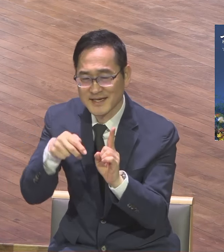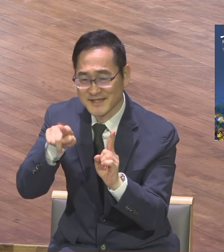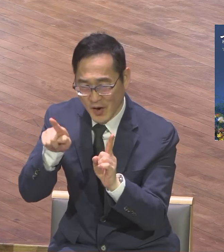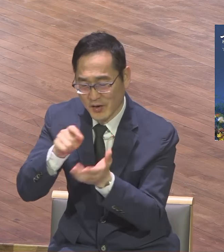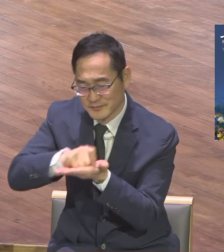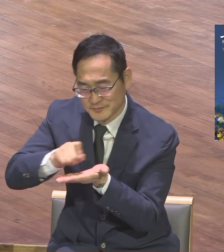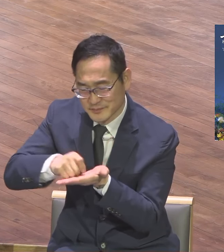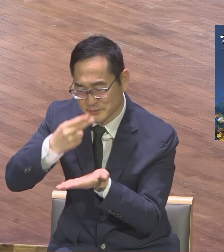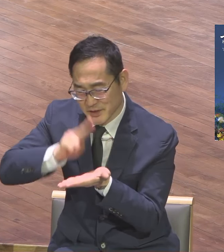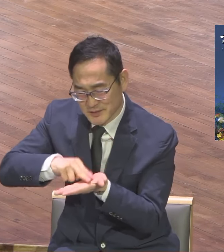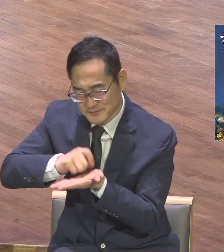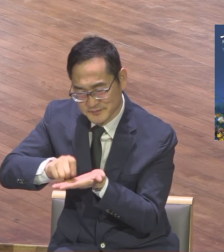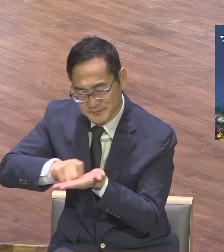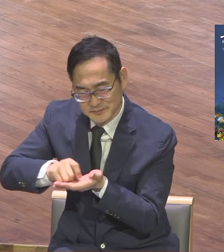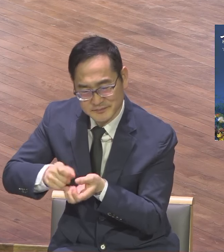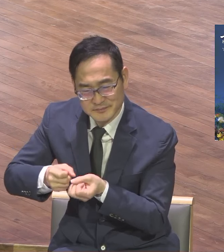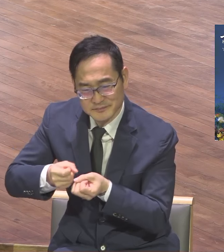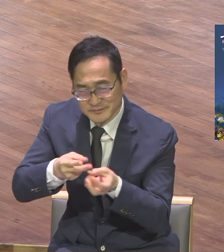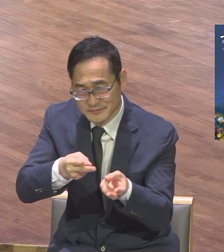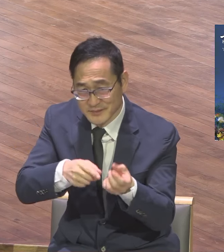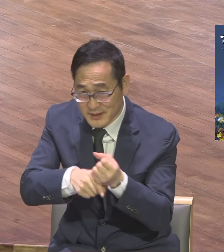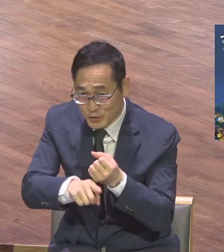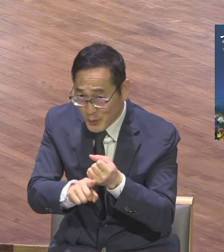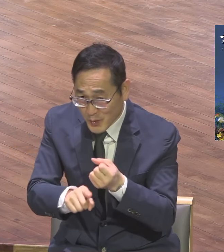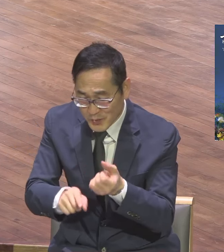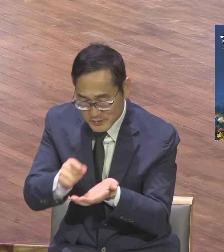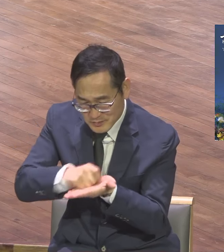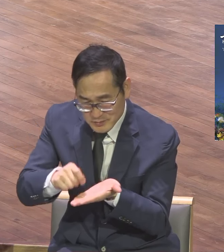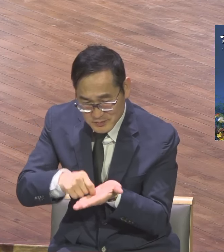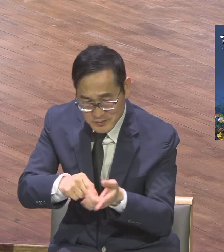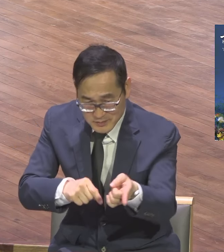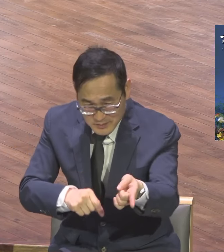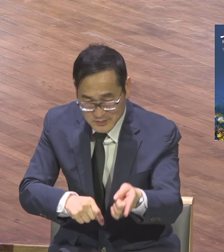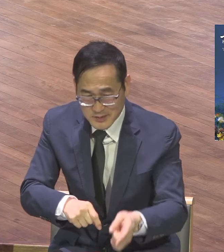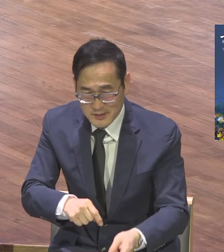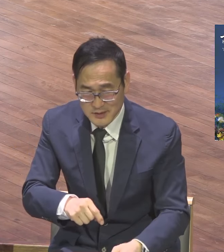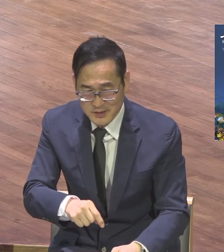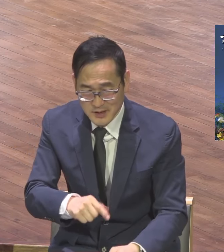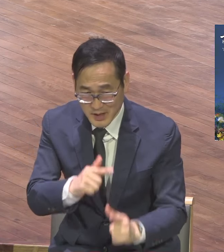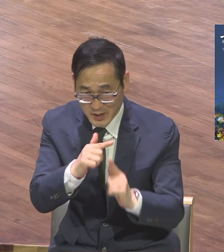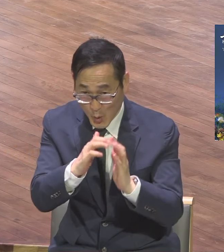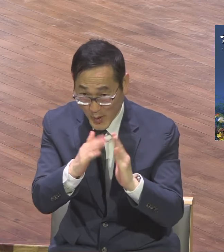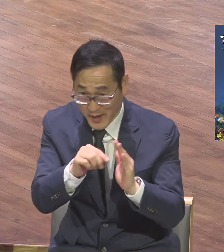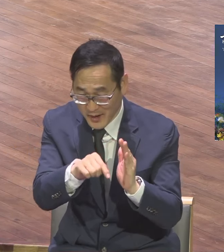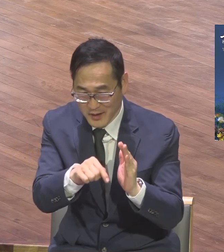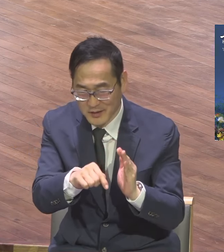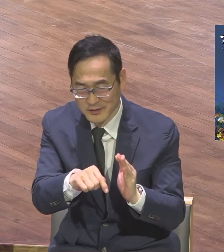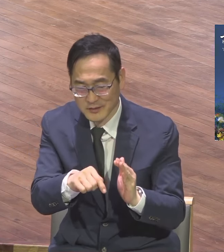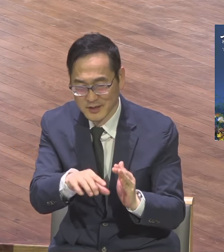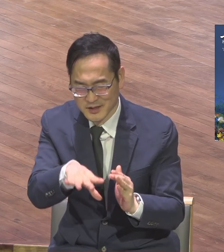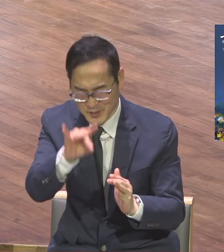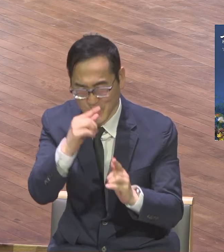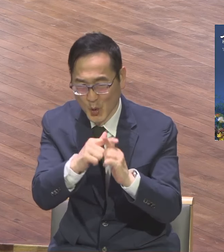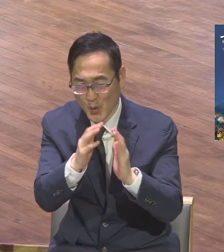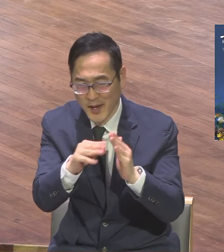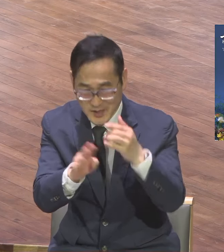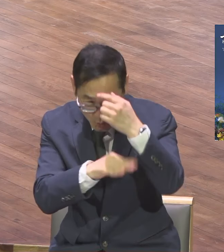초대교회 성도들에게 죄를 범하지 않게 하려 함이라고 밝히고 있어요.